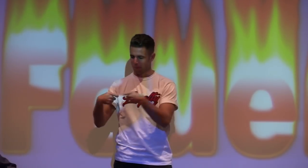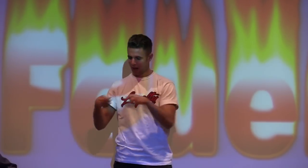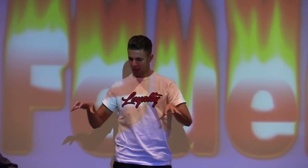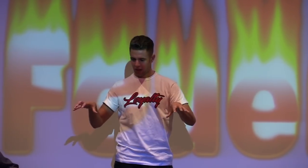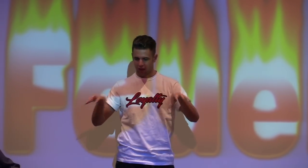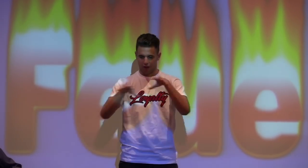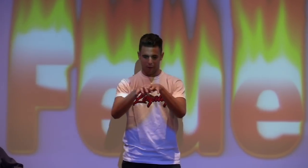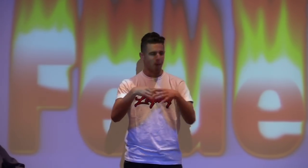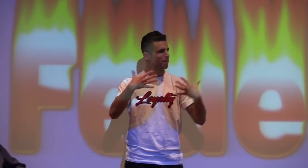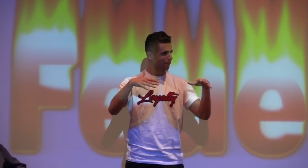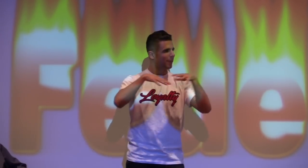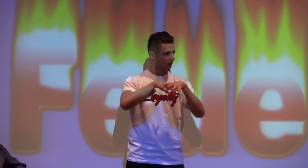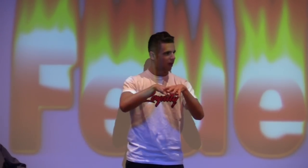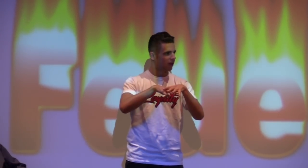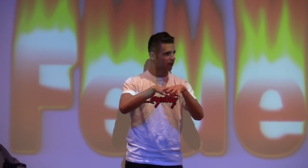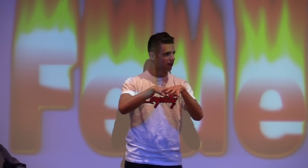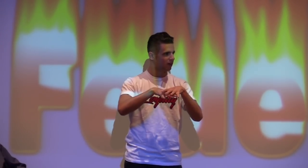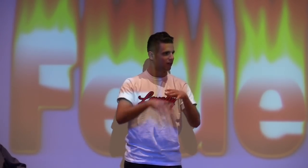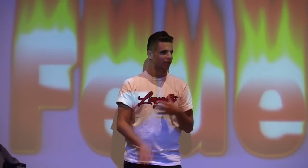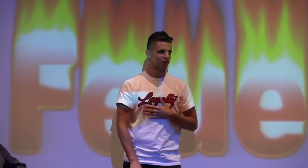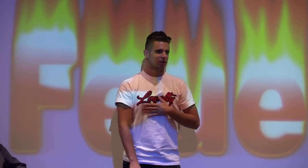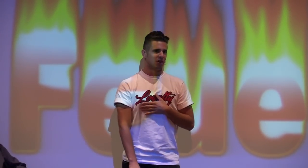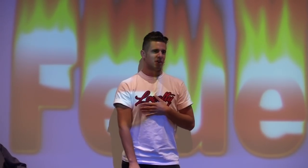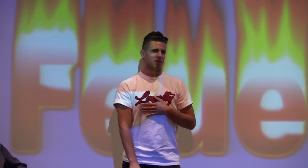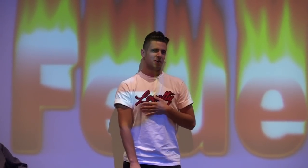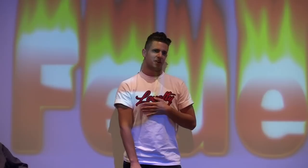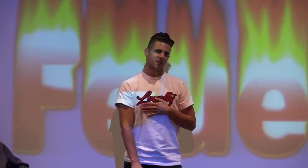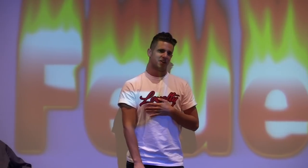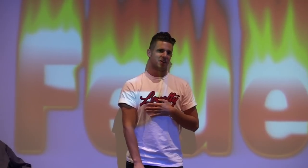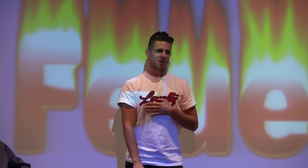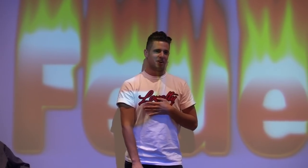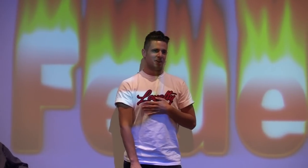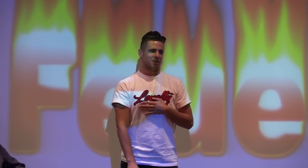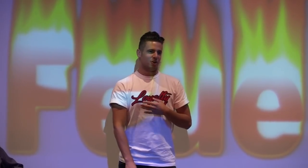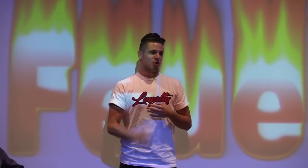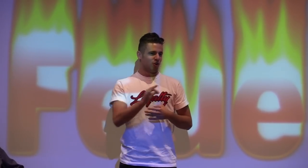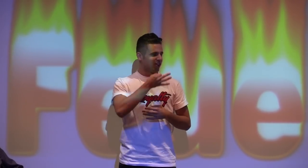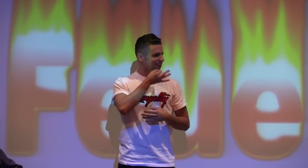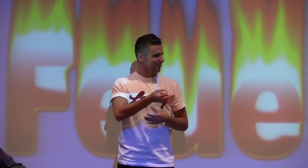Ja, ich meine, wenn man die Verbände zusammenlegt, hat man natürlich insgesamt eine höhere Mitgliederzahl, ja, aber...